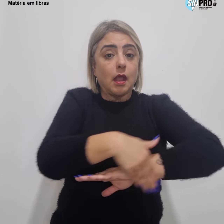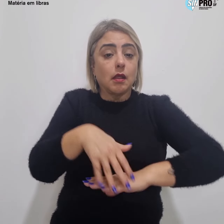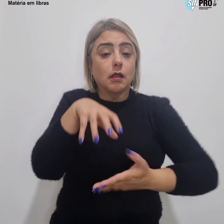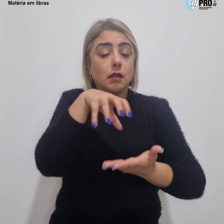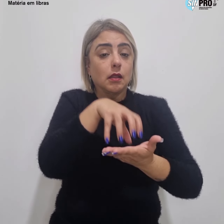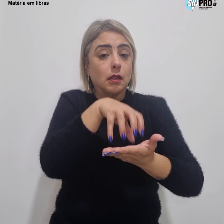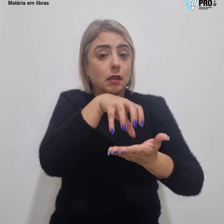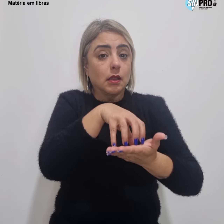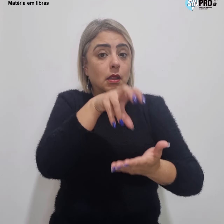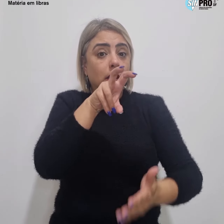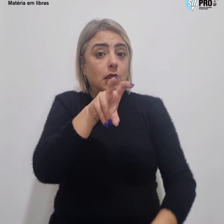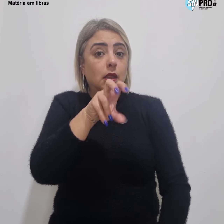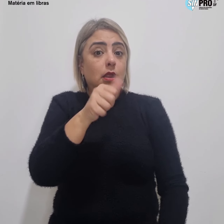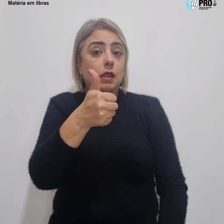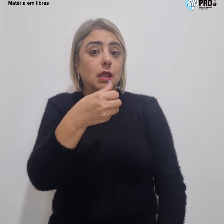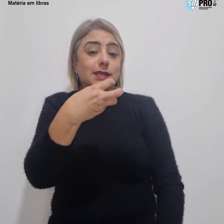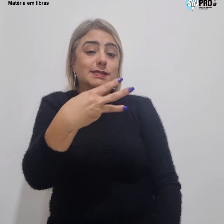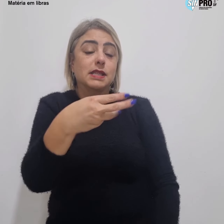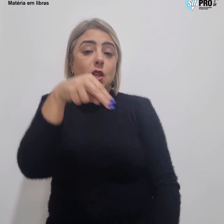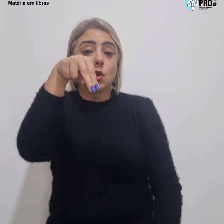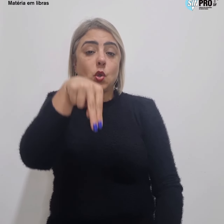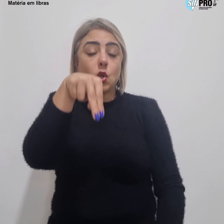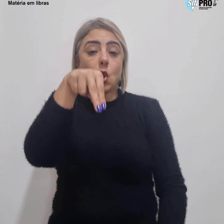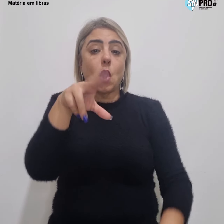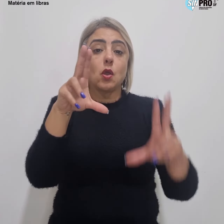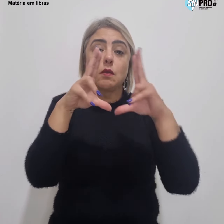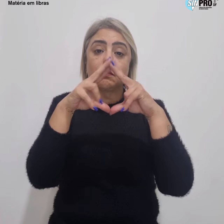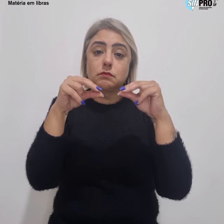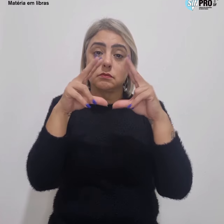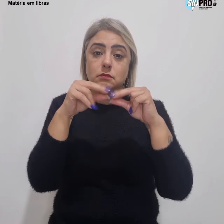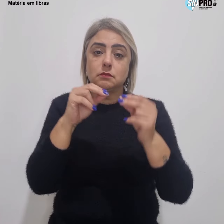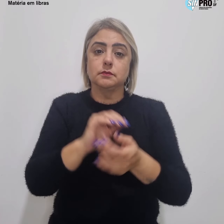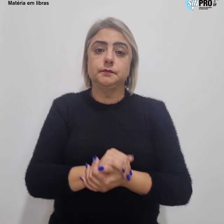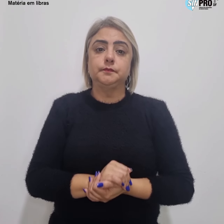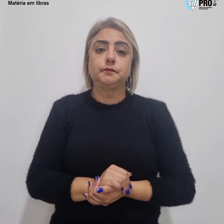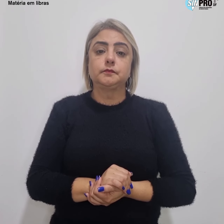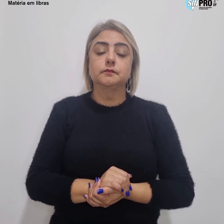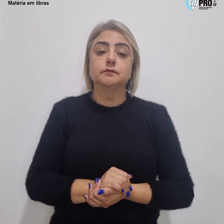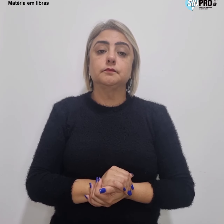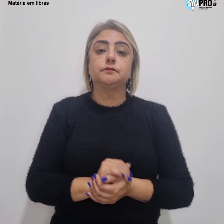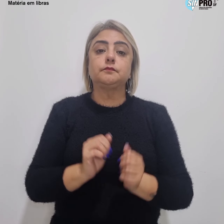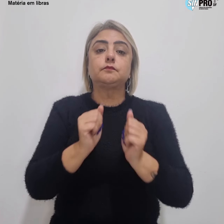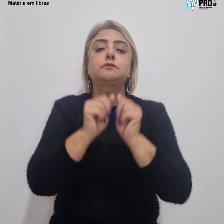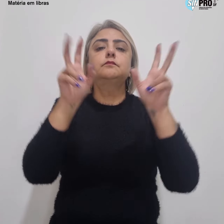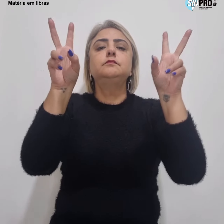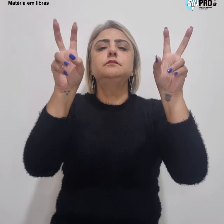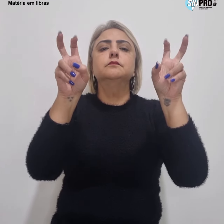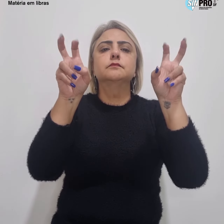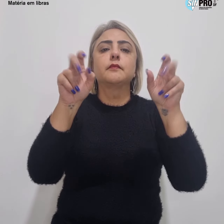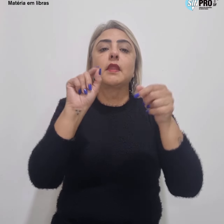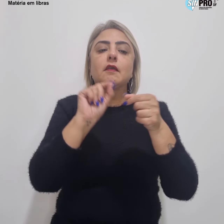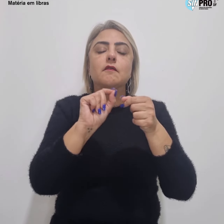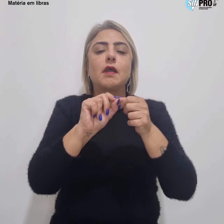513 Norte, no plano piloto. Com o lema, faça a diferença,